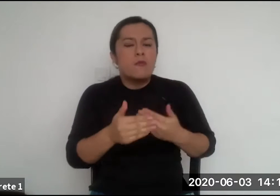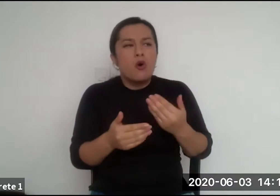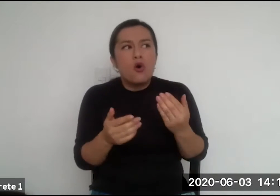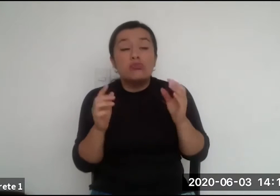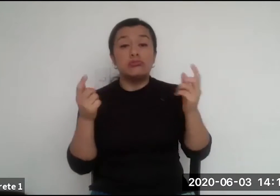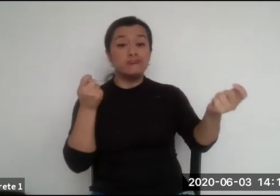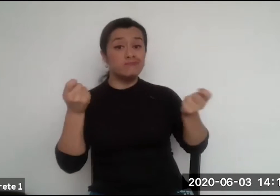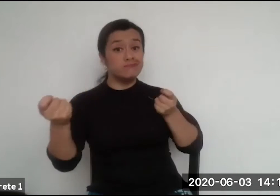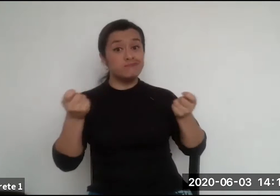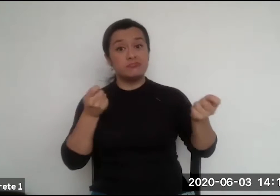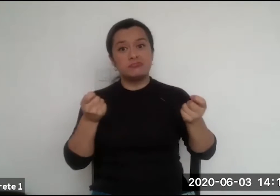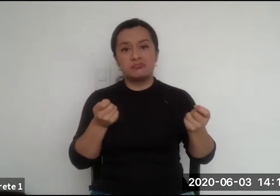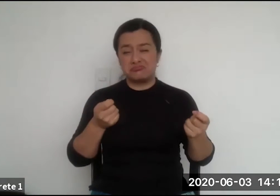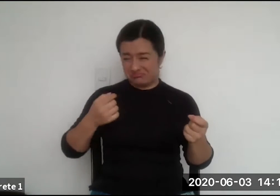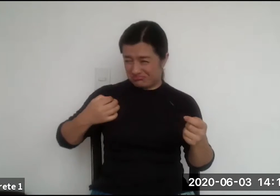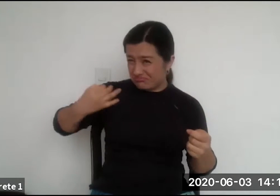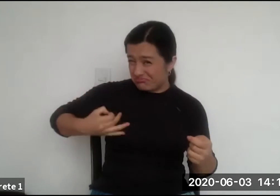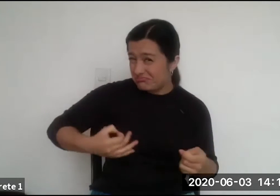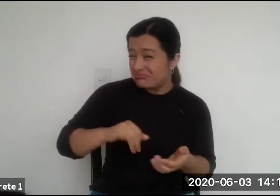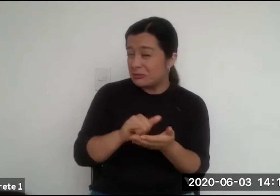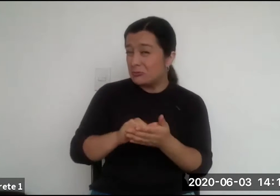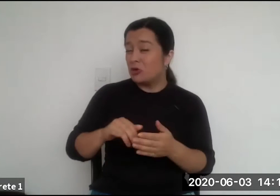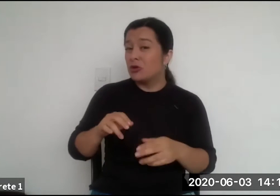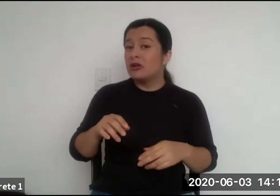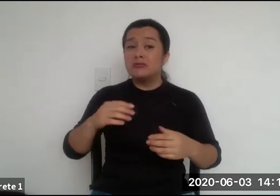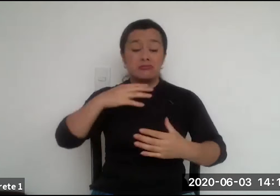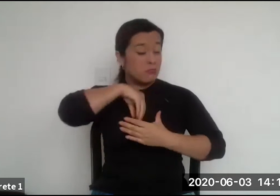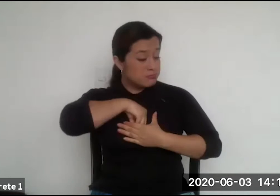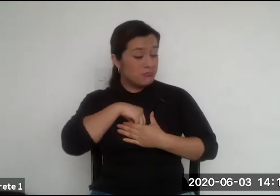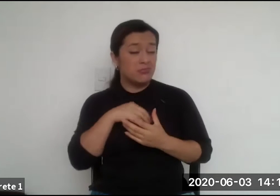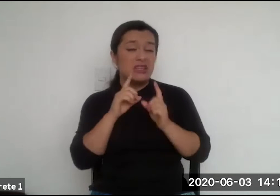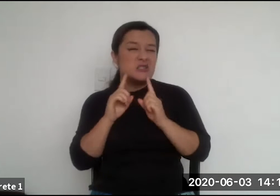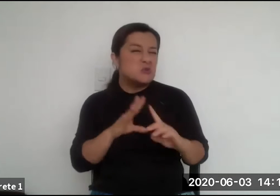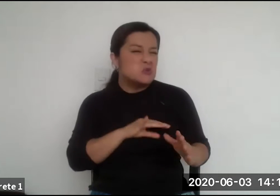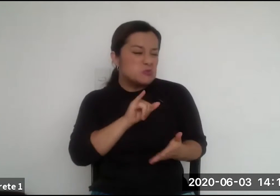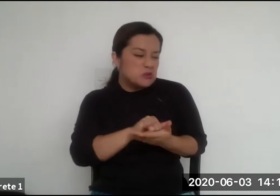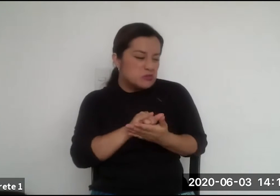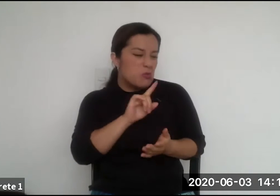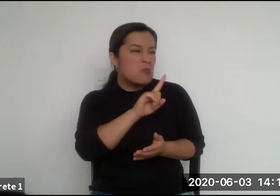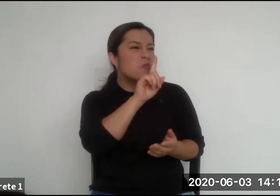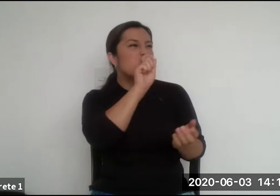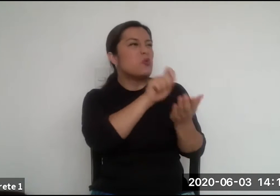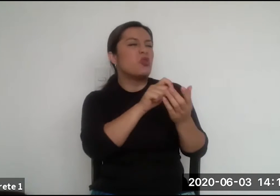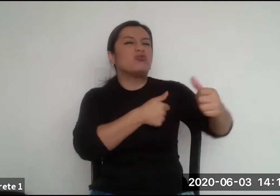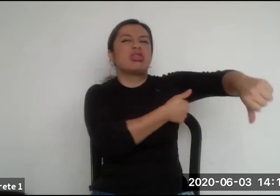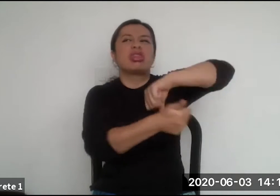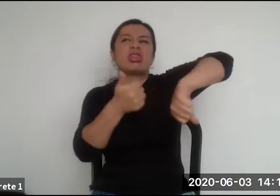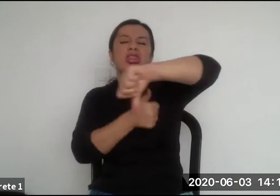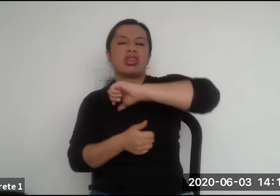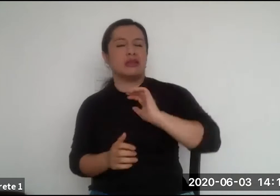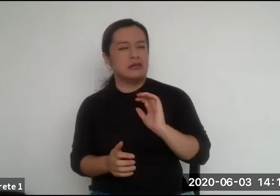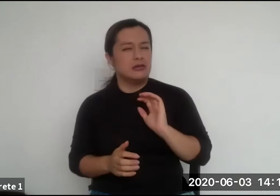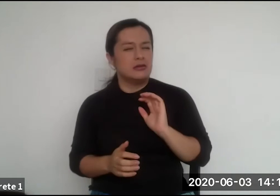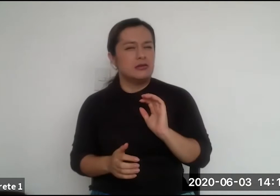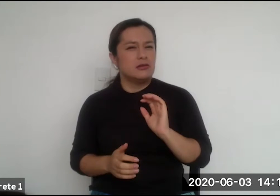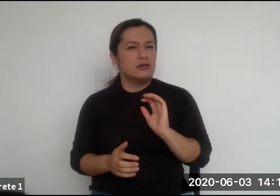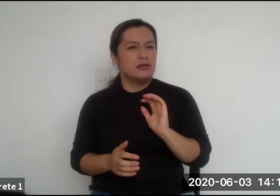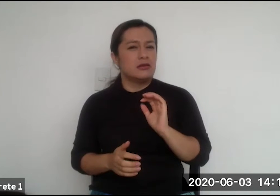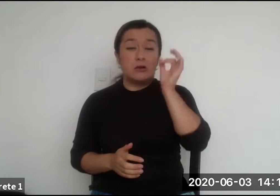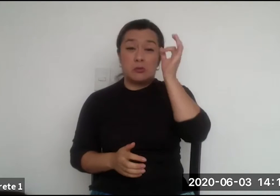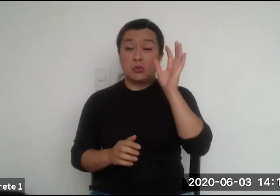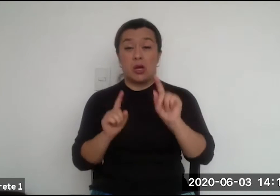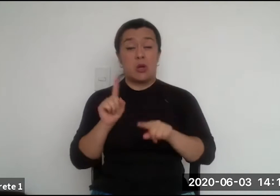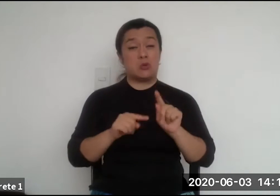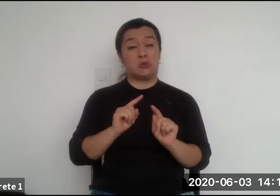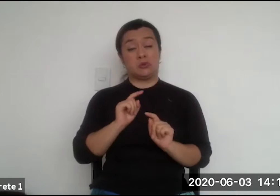vez pudiese ser la de siempre, habitando nuevos cuerpos, nuevos discursos, nuevos lugares. Tal vez con una suerte de catlacismo que se ha